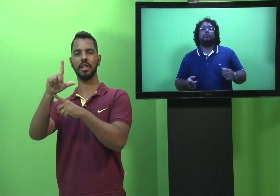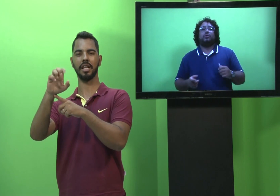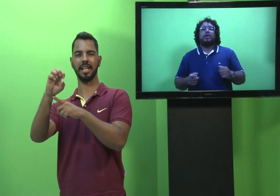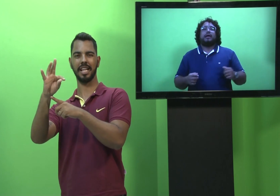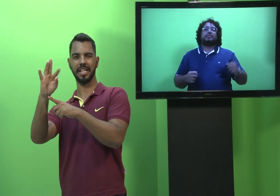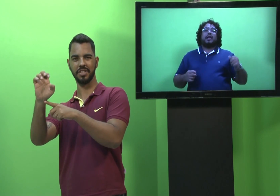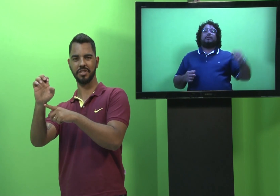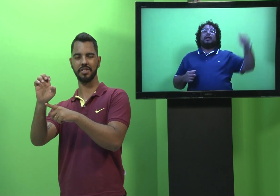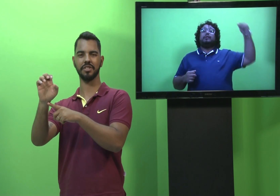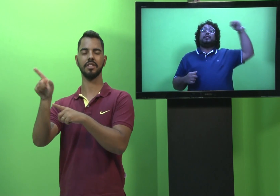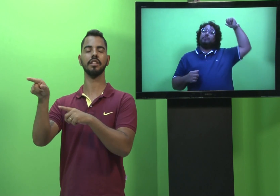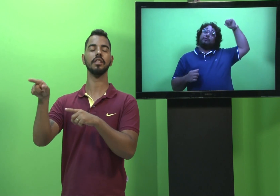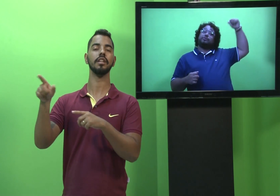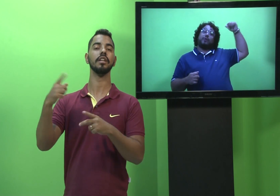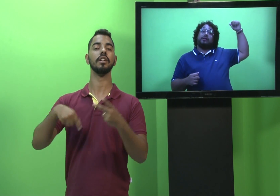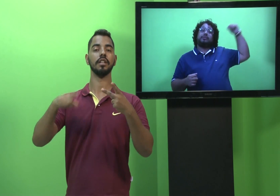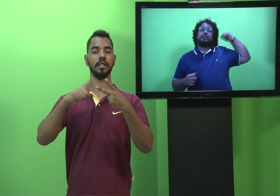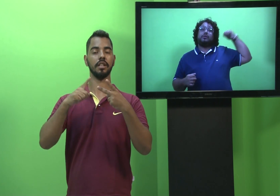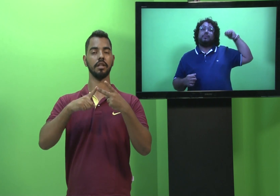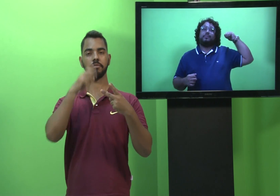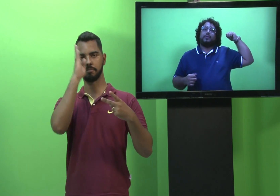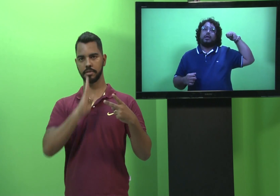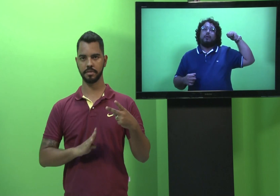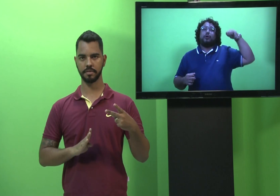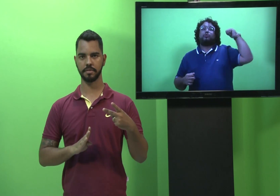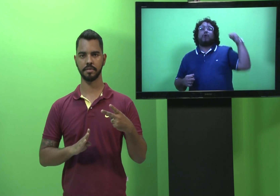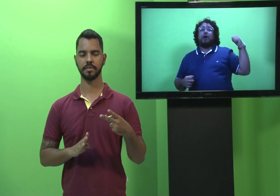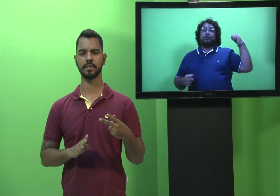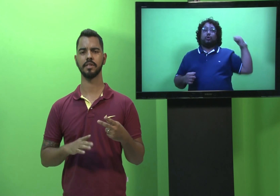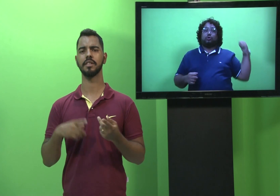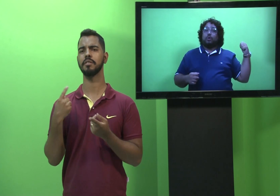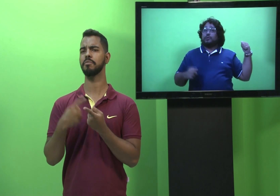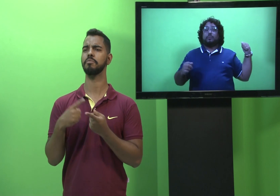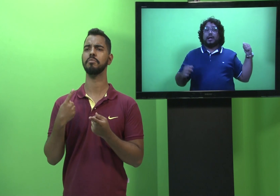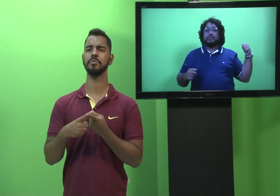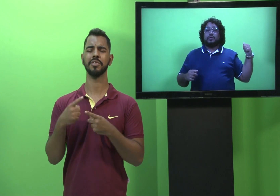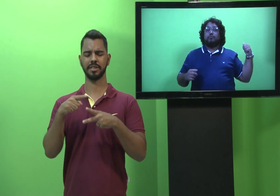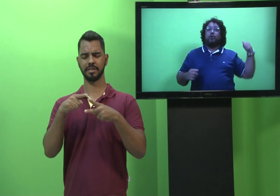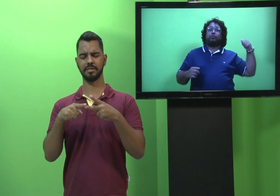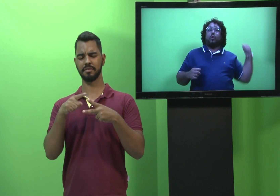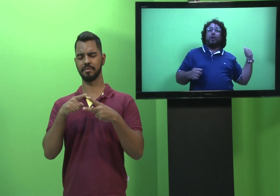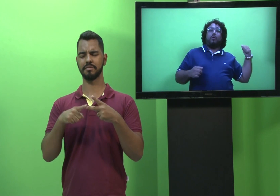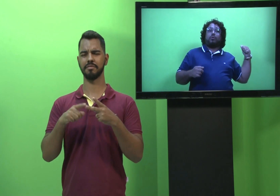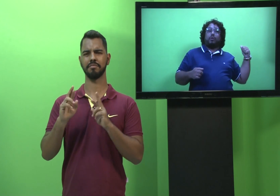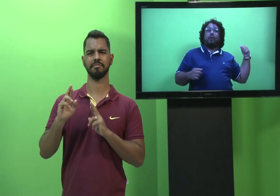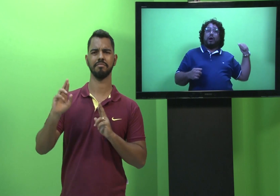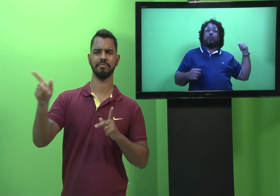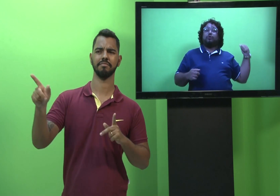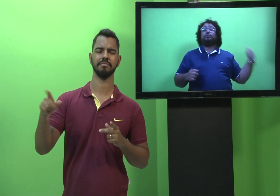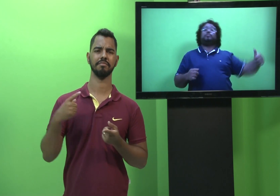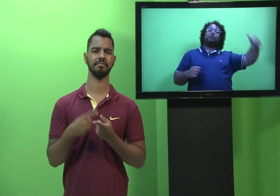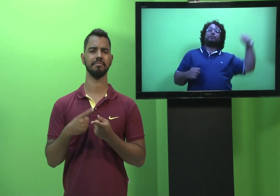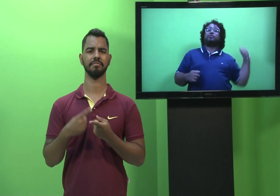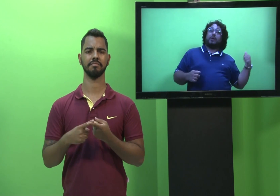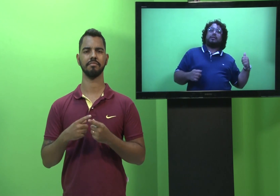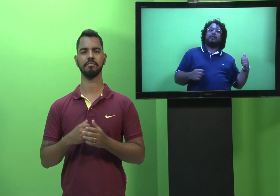unificador assinado ainda em 1945. Portugal adotou, mas o Brasil voltou ao acordo de